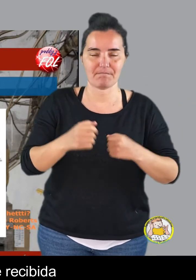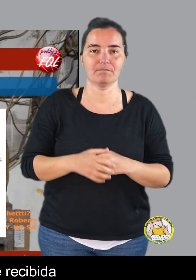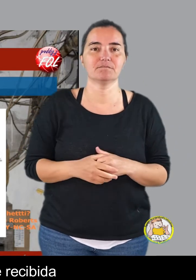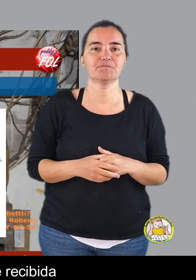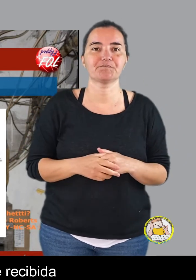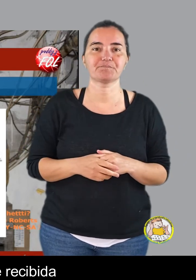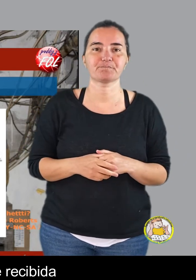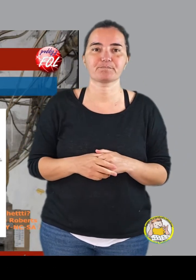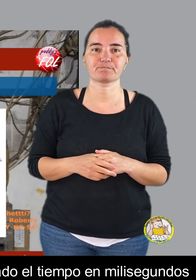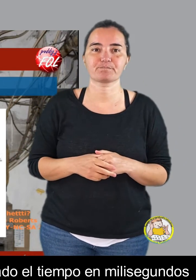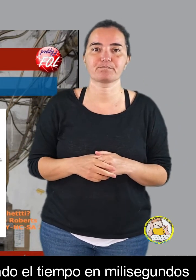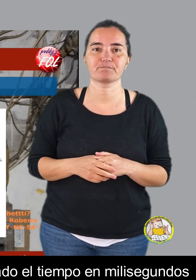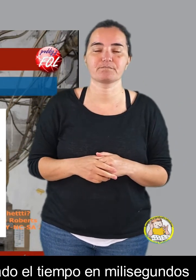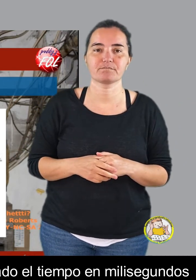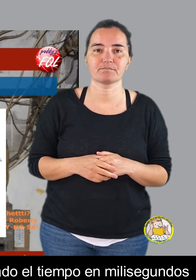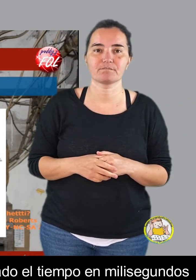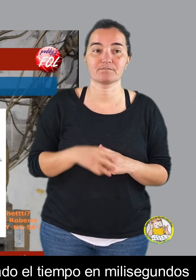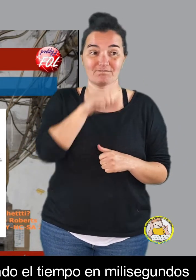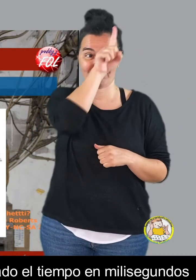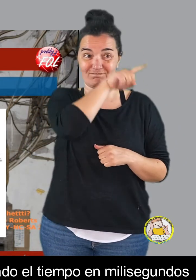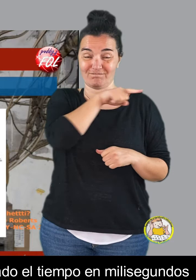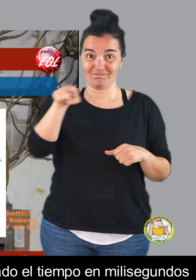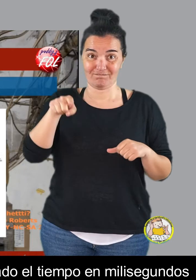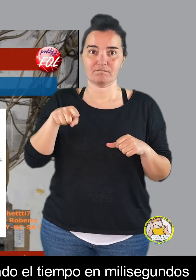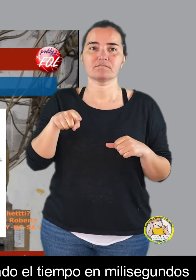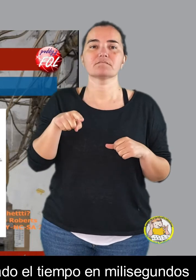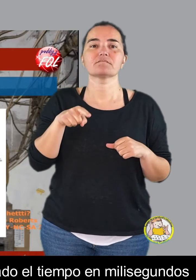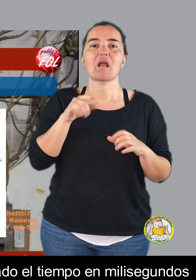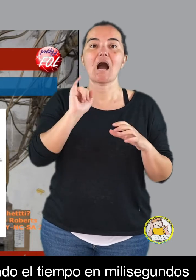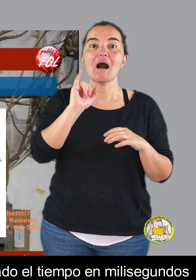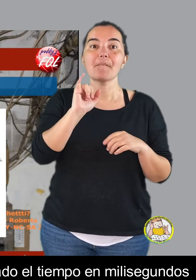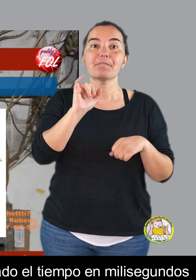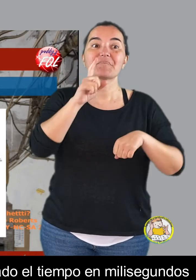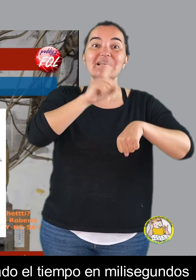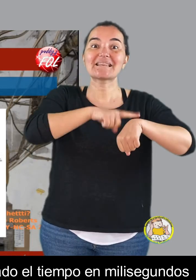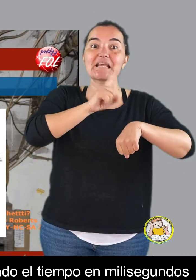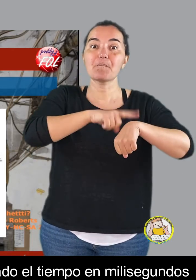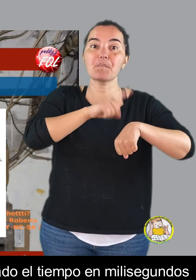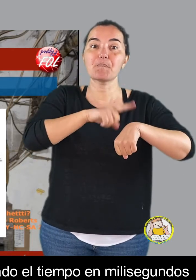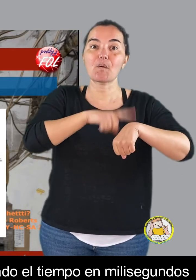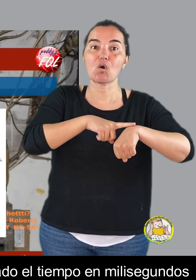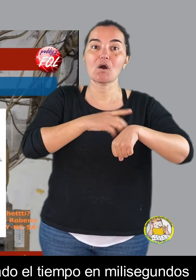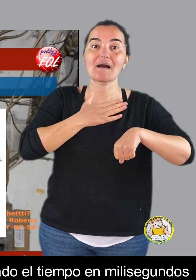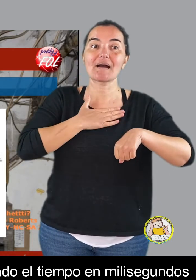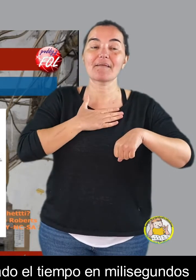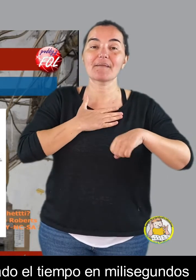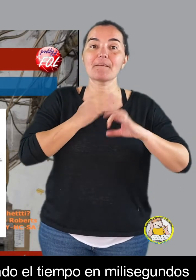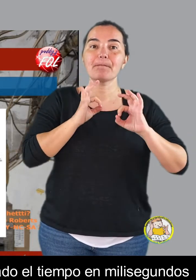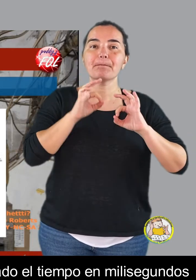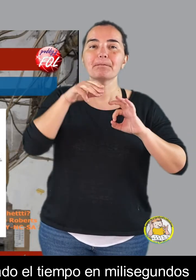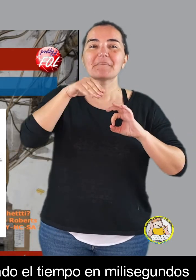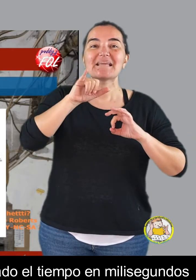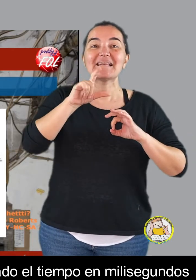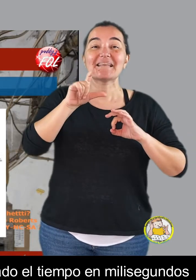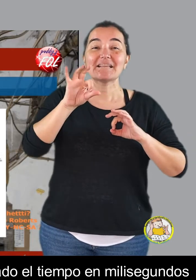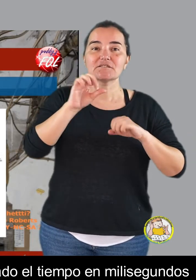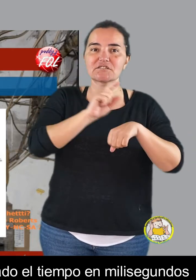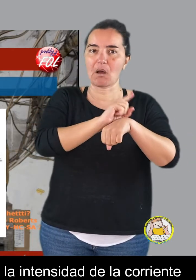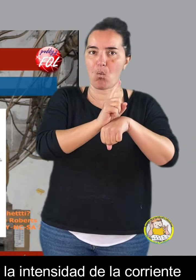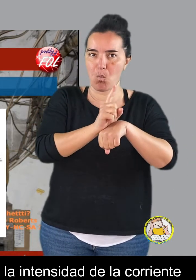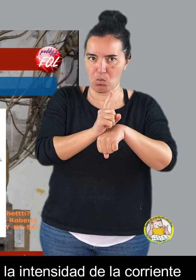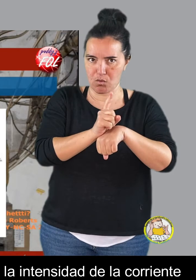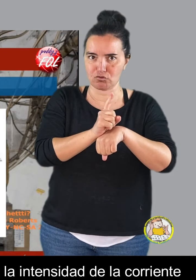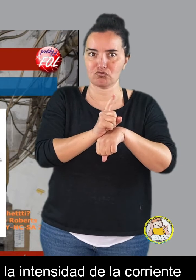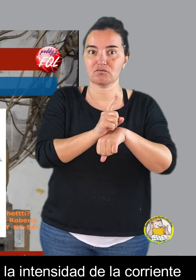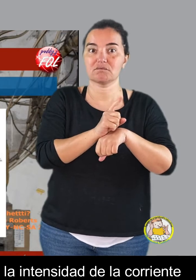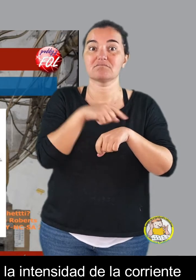corriente recibida. En el eje de la Y u ordenadas aparece representado el tiempo en